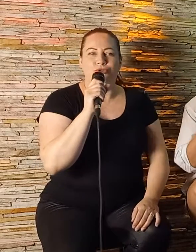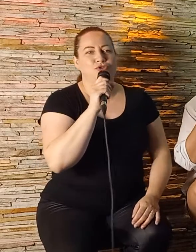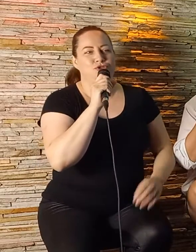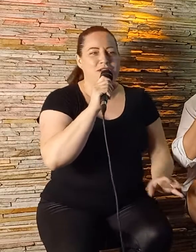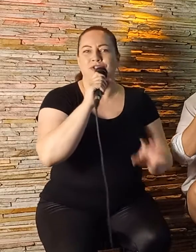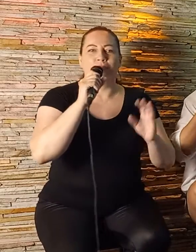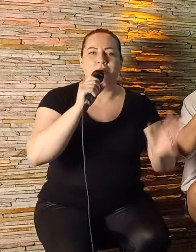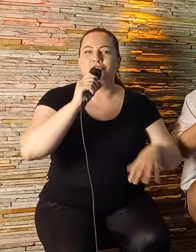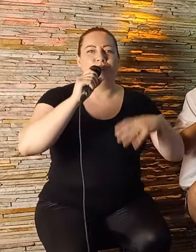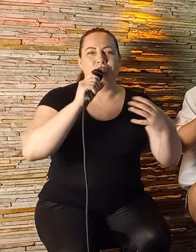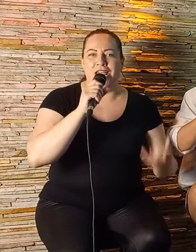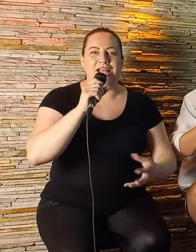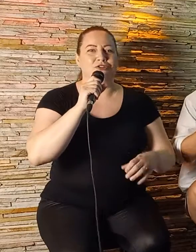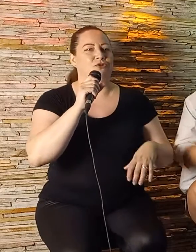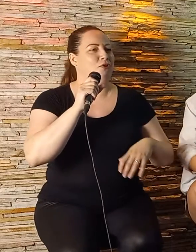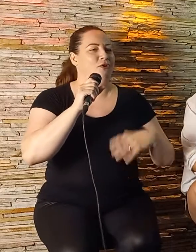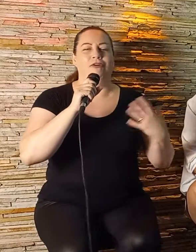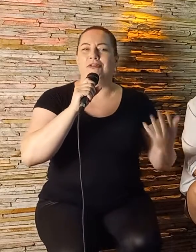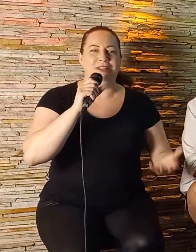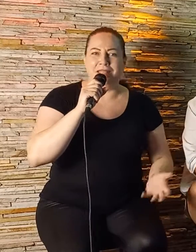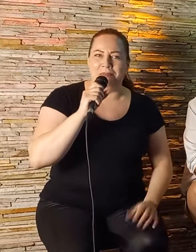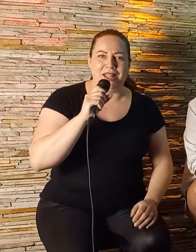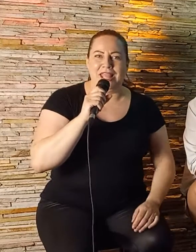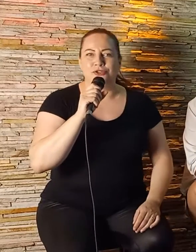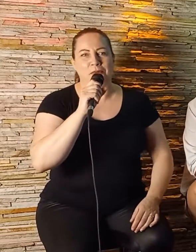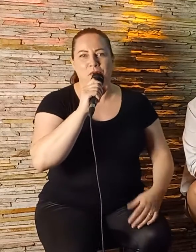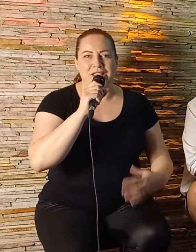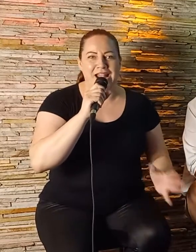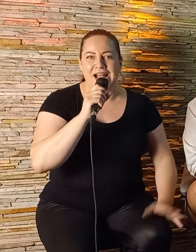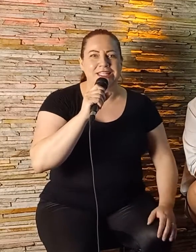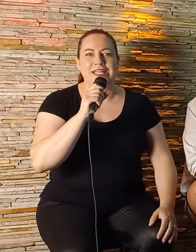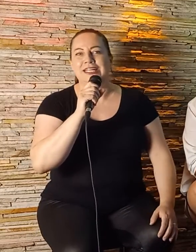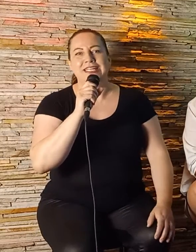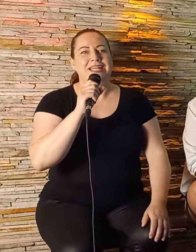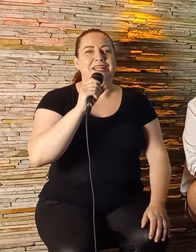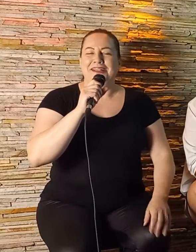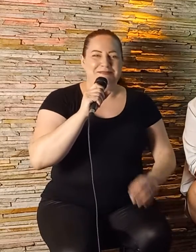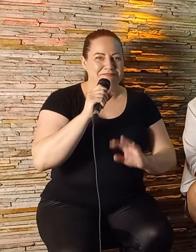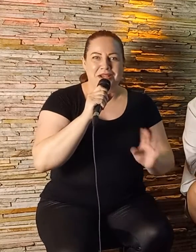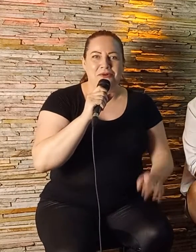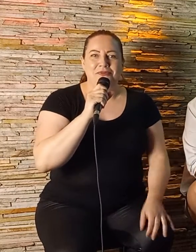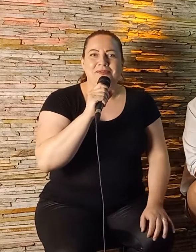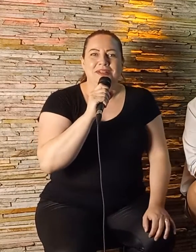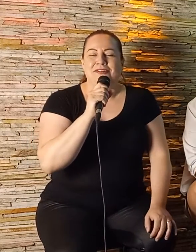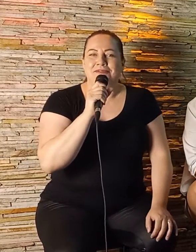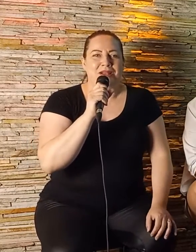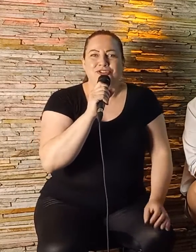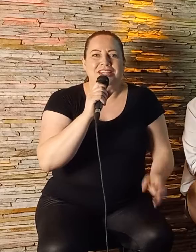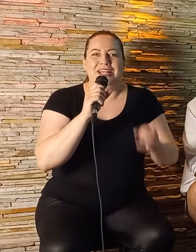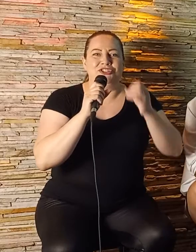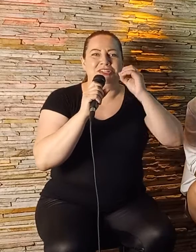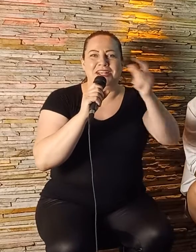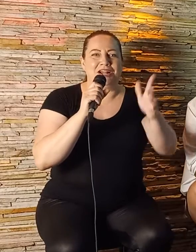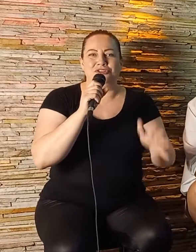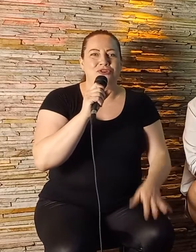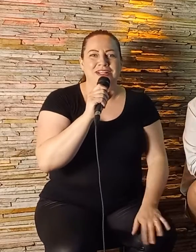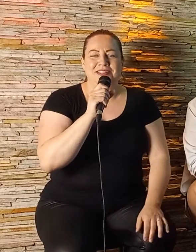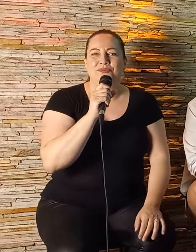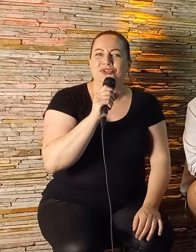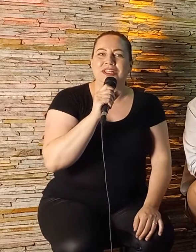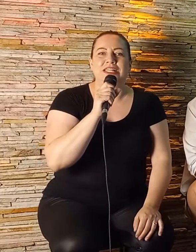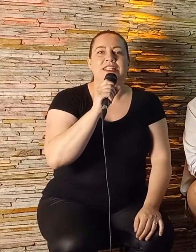são os estudiosos sua mãe e sua mulher só independente vai poder ada Então acho que a